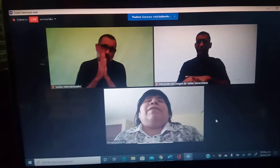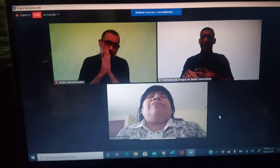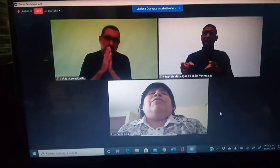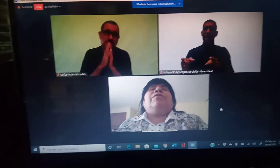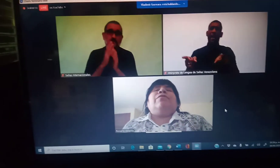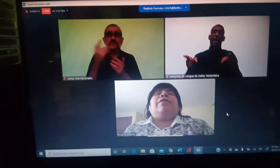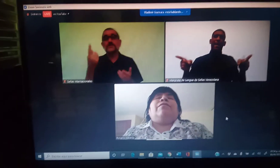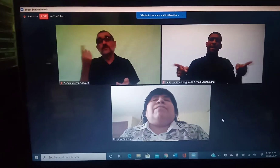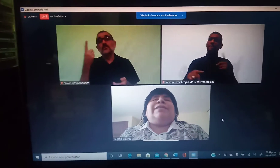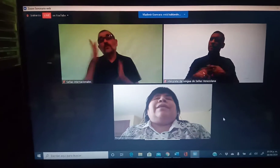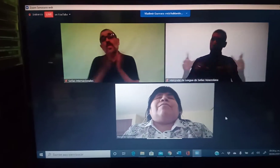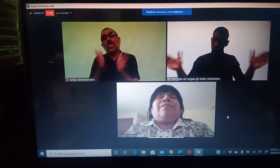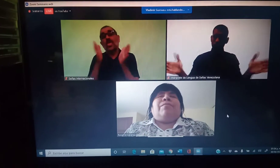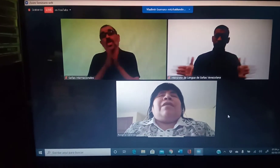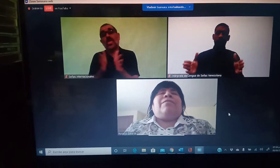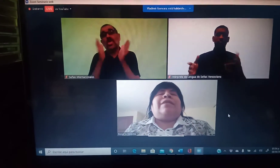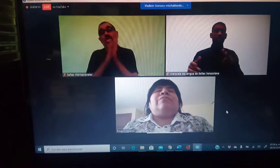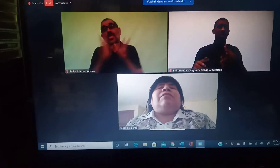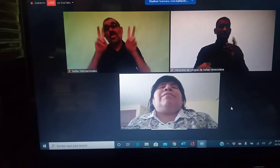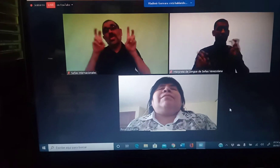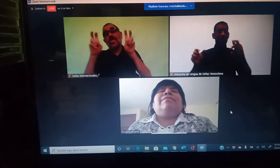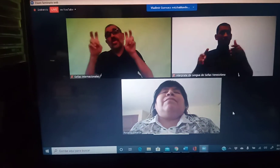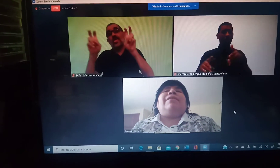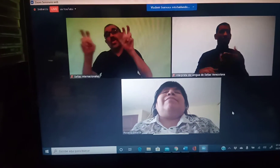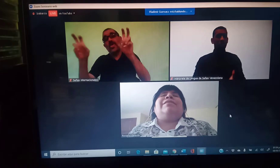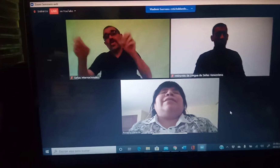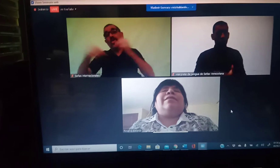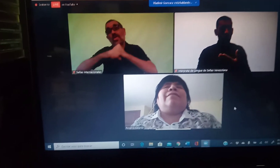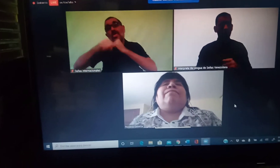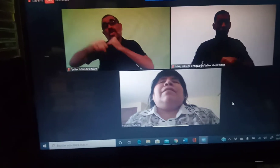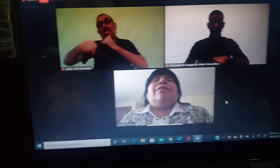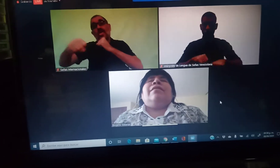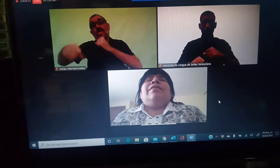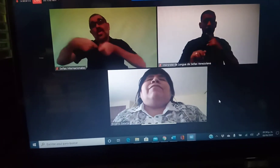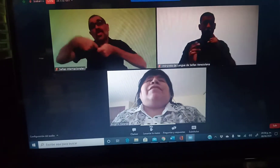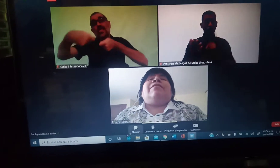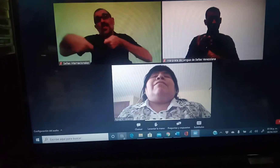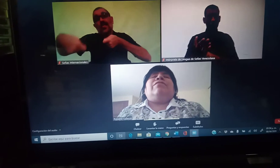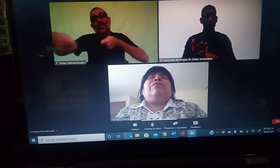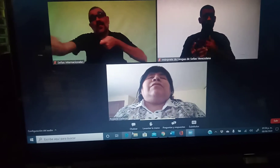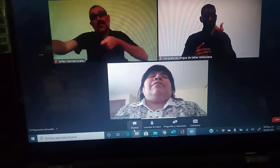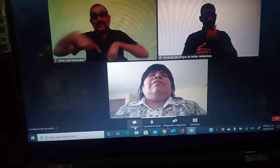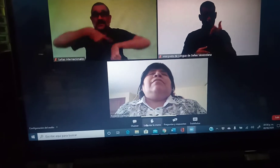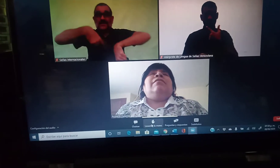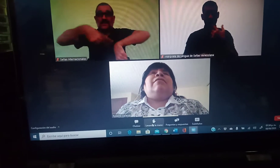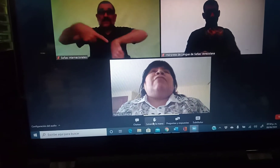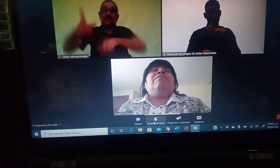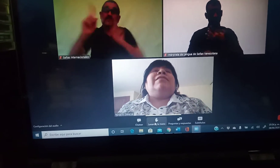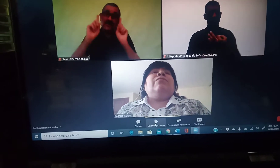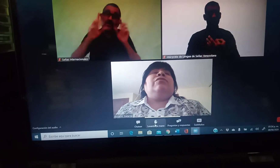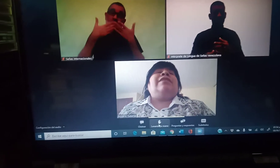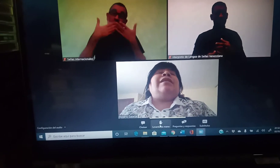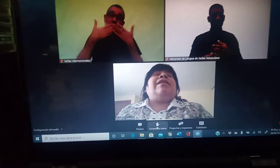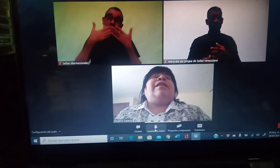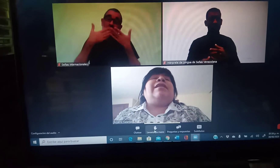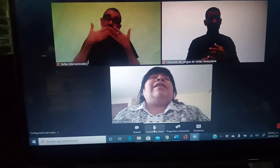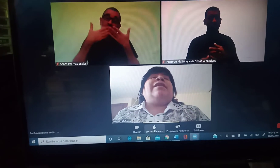pero es bueno que creo hacerlo para poder abordar estos temas de manera más seria y efectiva. Entonces, tres comentarios,